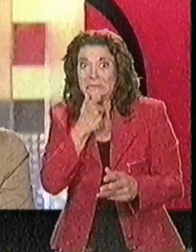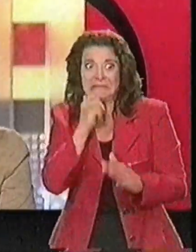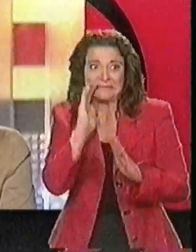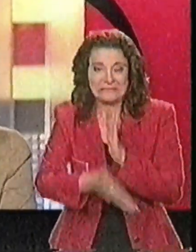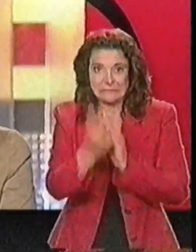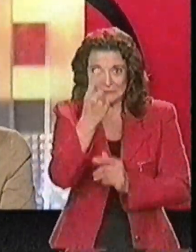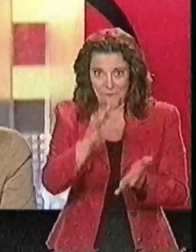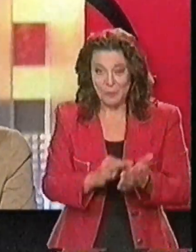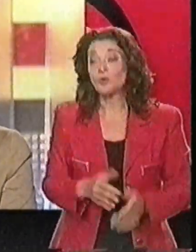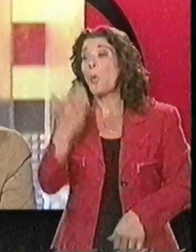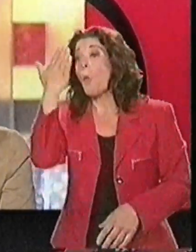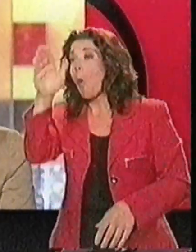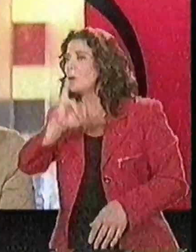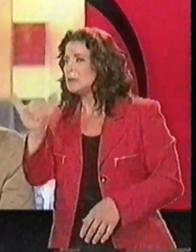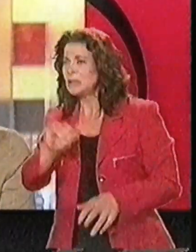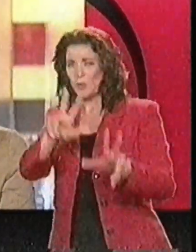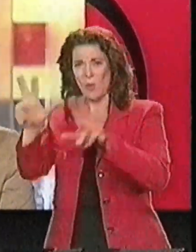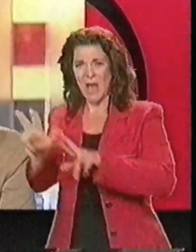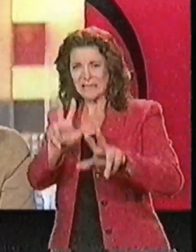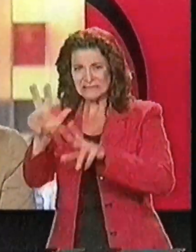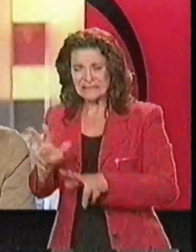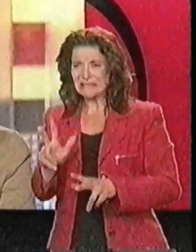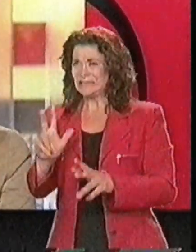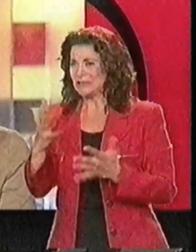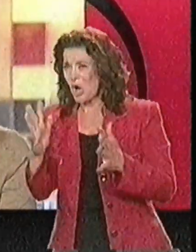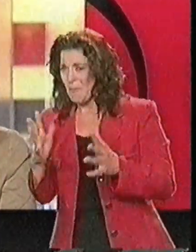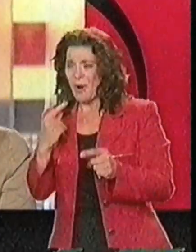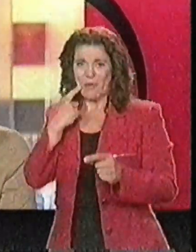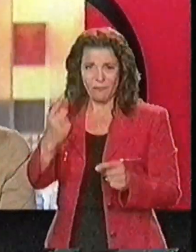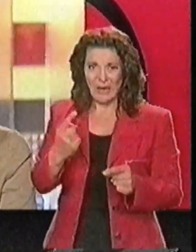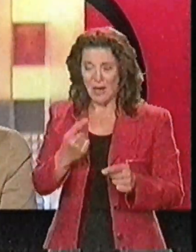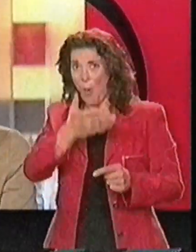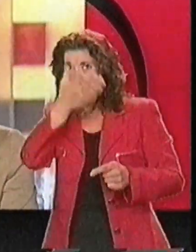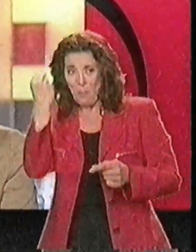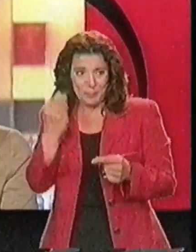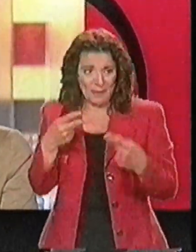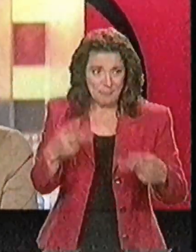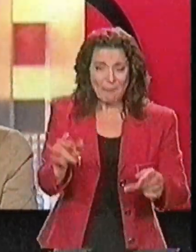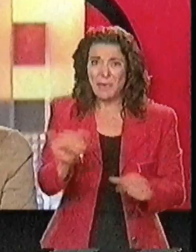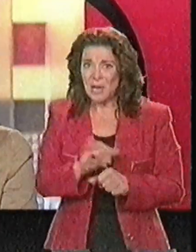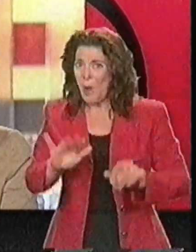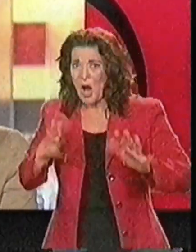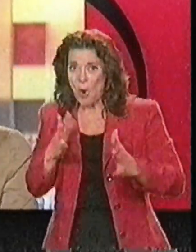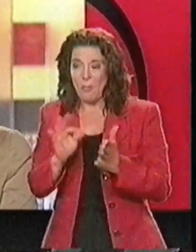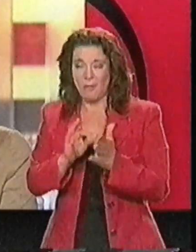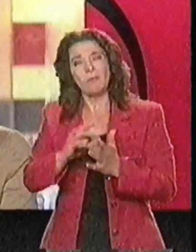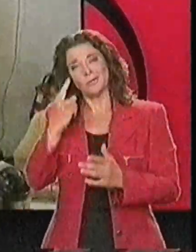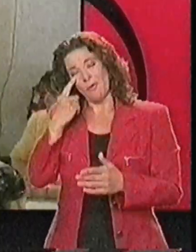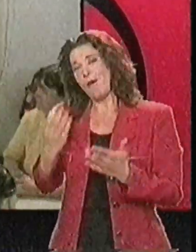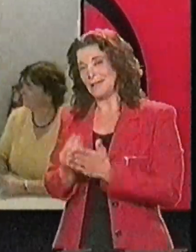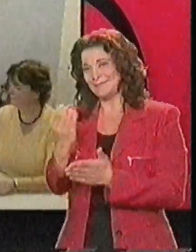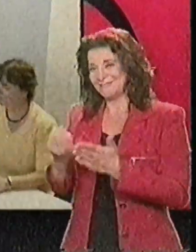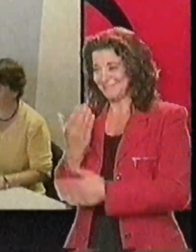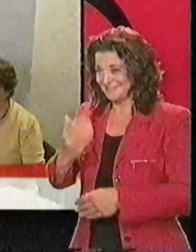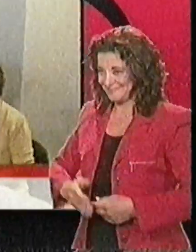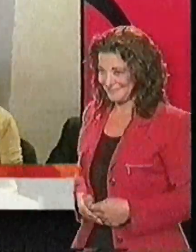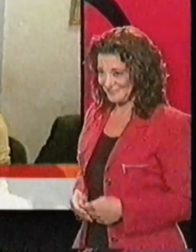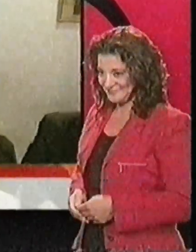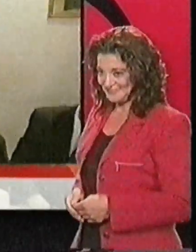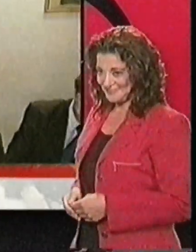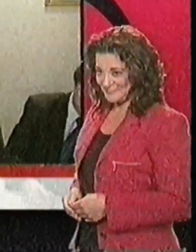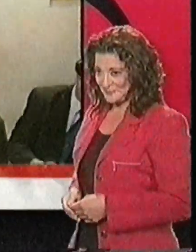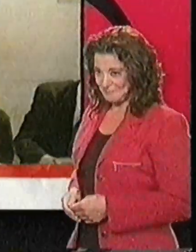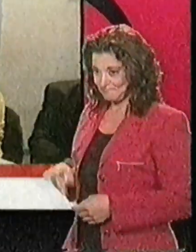électronique. Quels sont les documents à ne pas oublier? Comment procéder au vote? Mode d'emploi avec Sylvie Duquenoy.